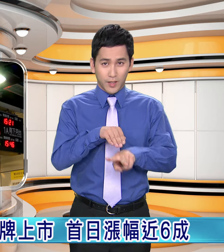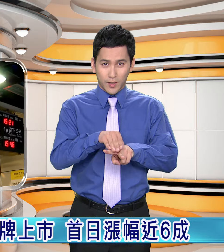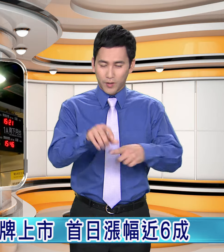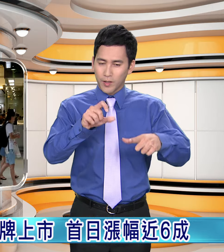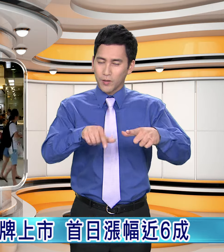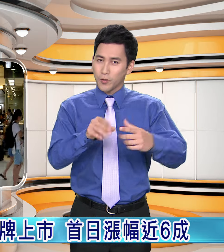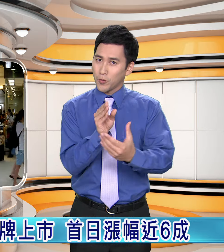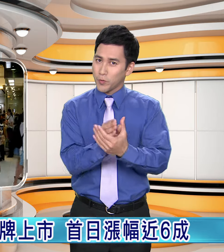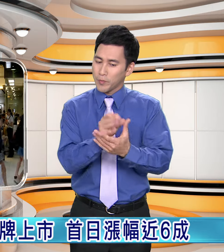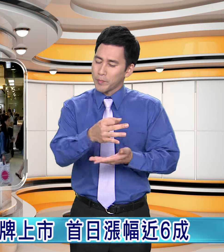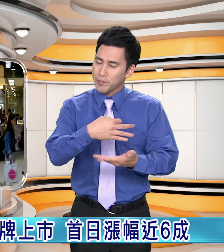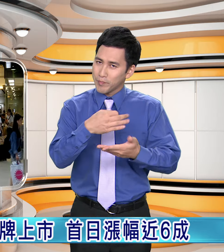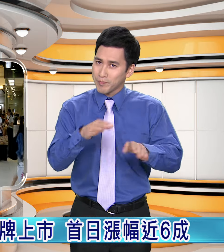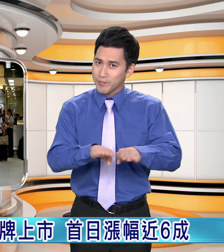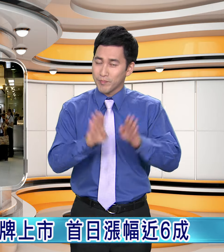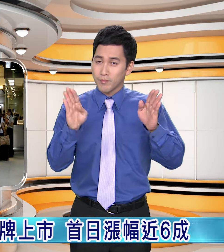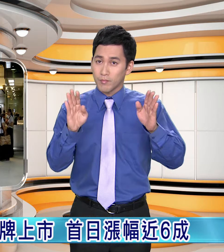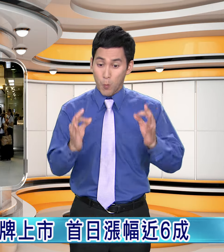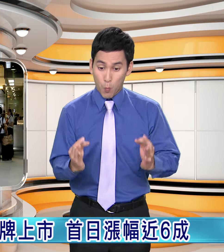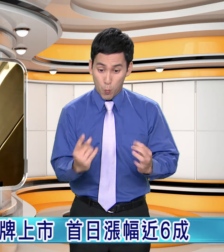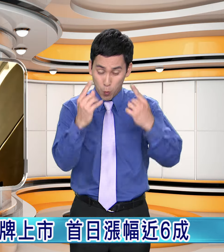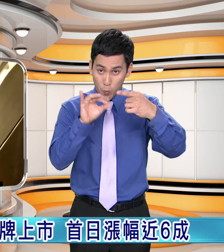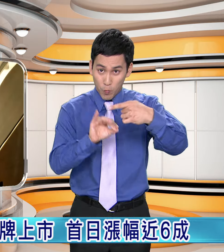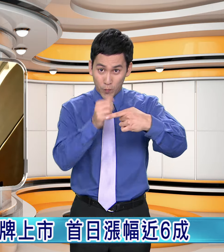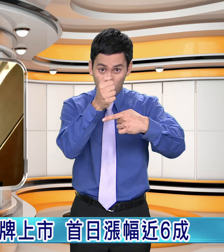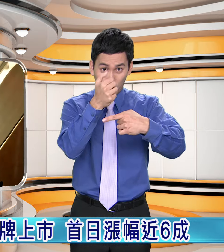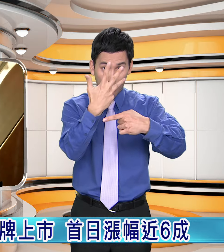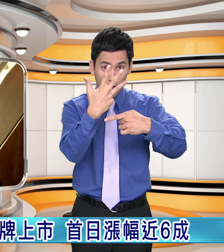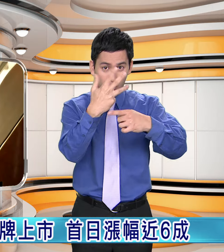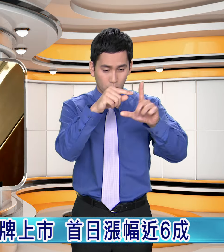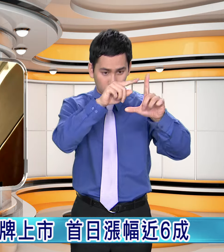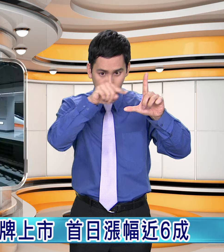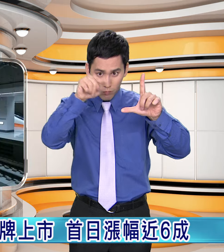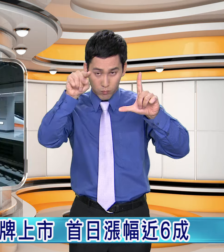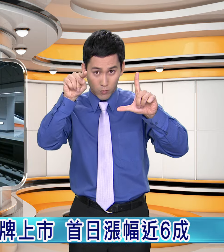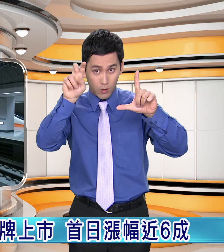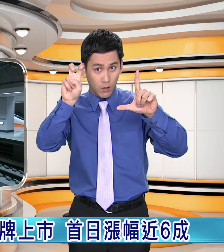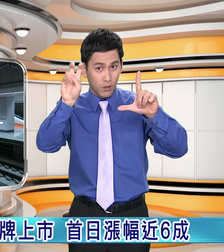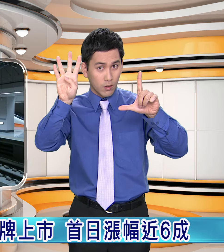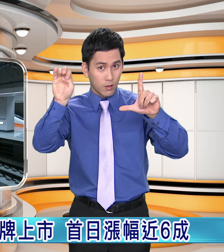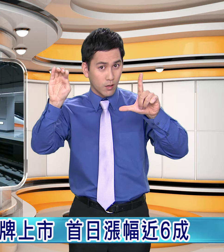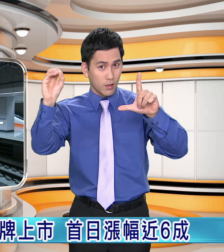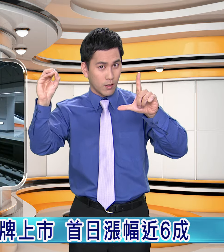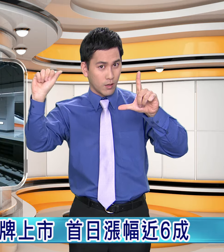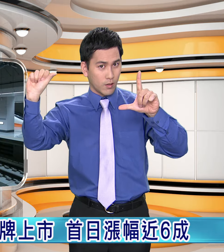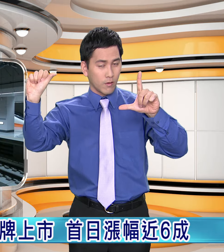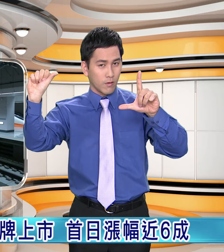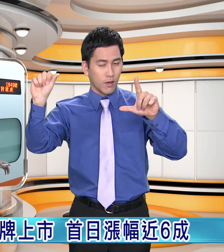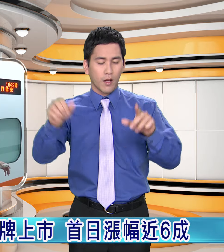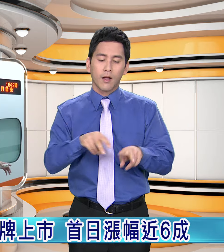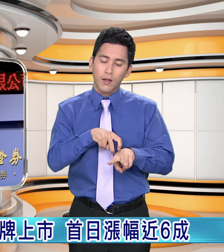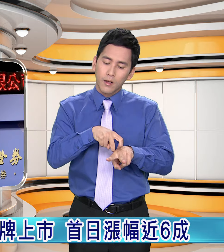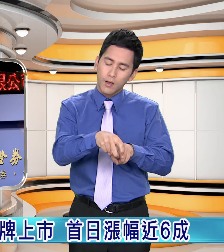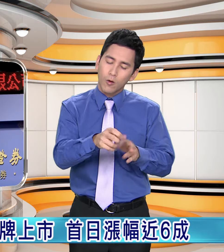台湾高铁昨天正式挂牌上市，上演蜜月行情，大涨了58%，收